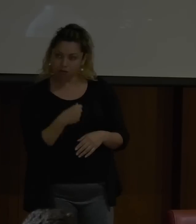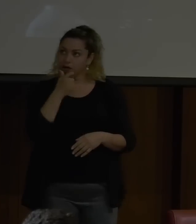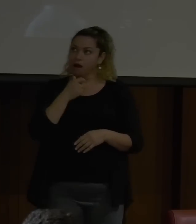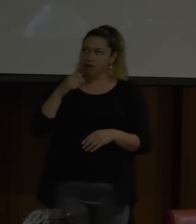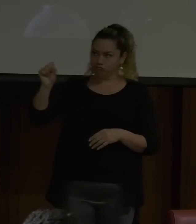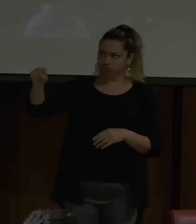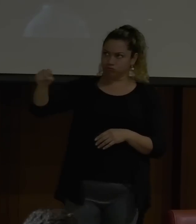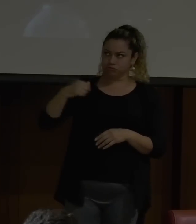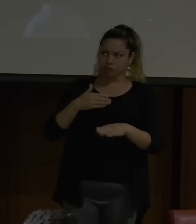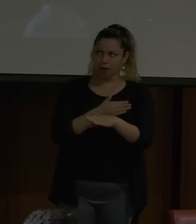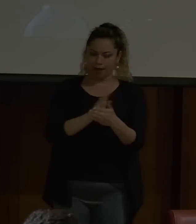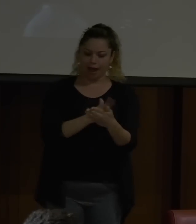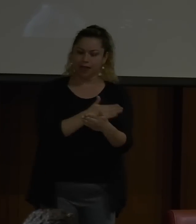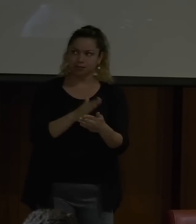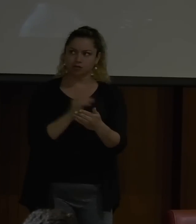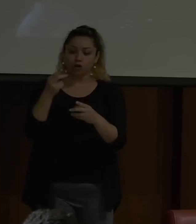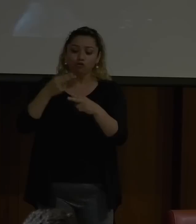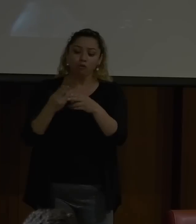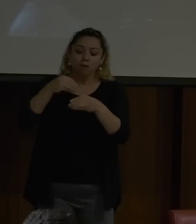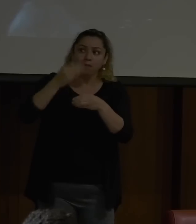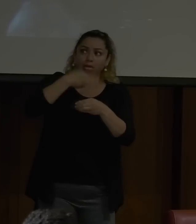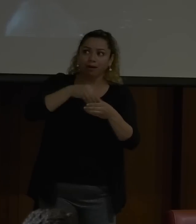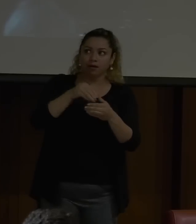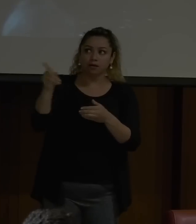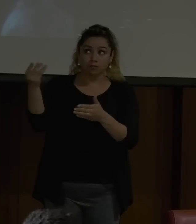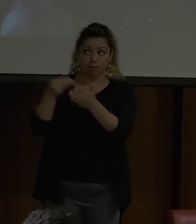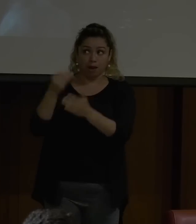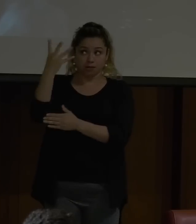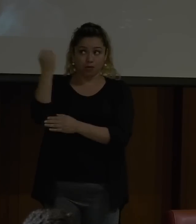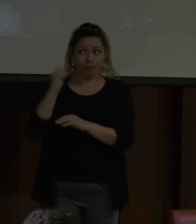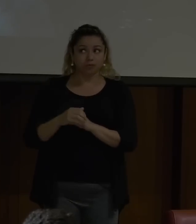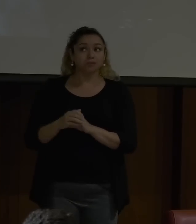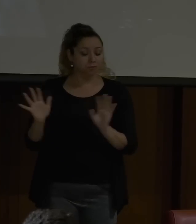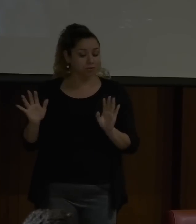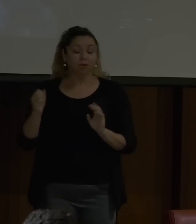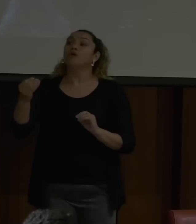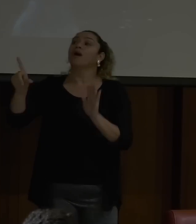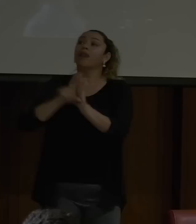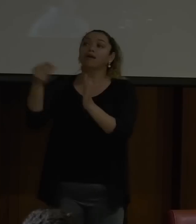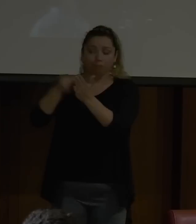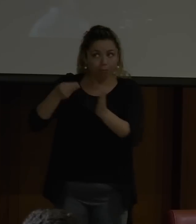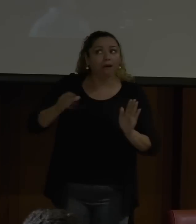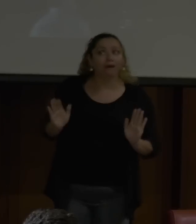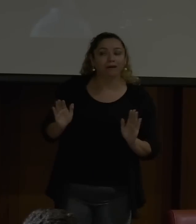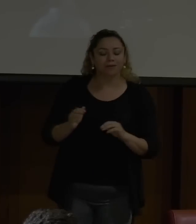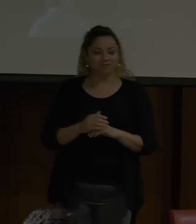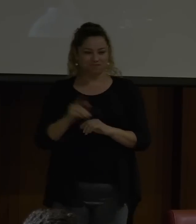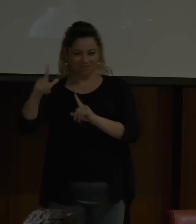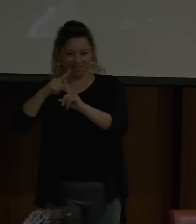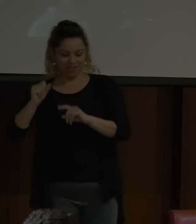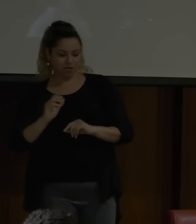tenía de antemano preparada la respuesta. Dijo: 5 pesos, tío, porque la ley entra por casa. Laureano